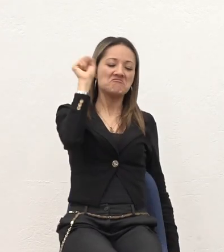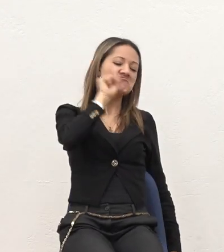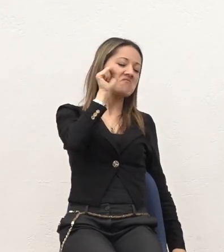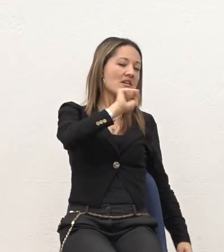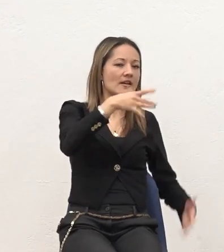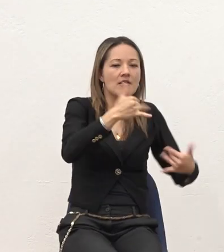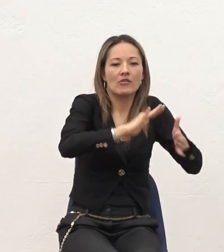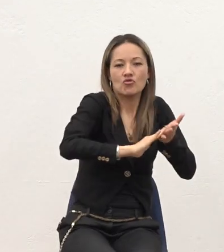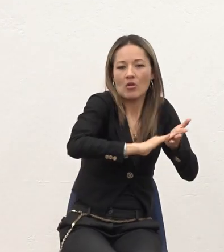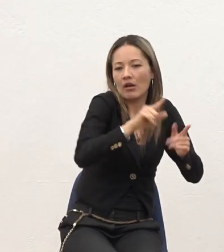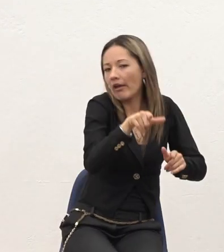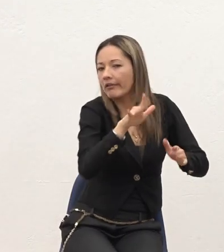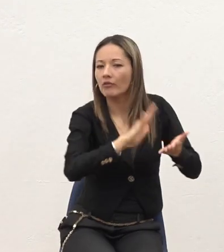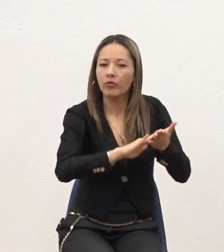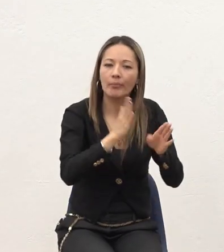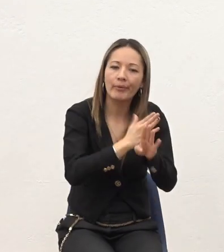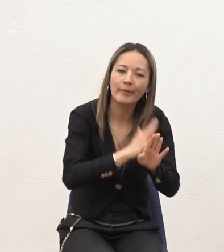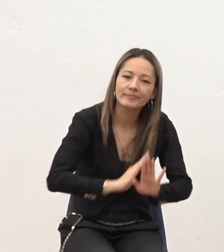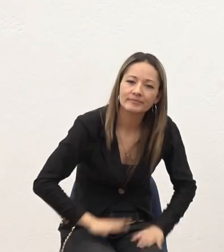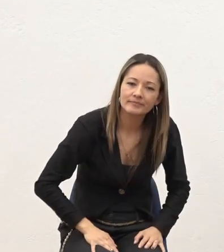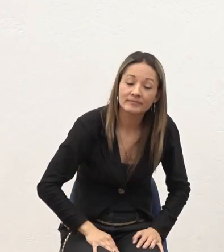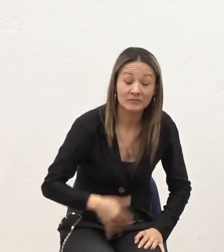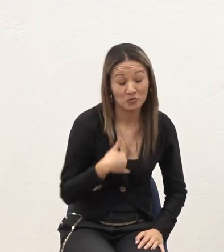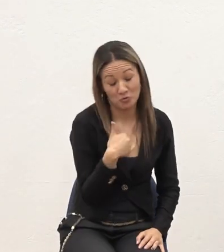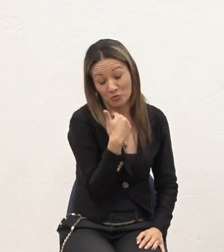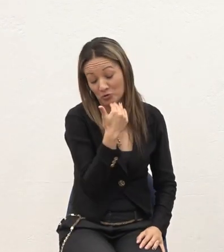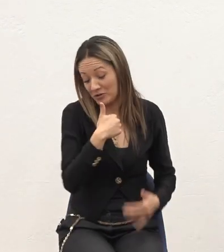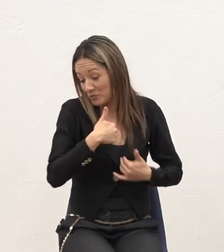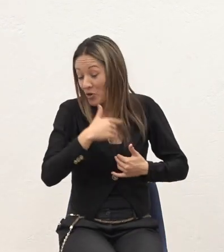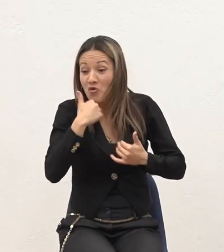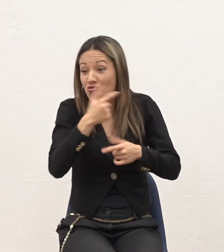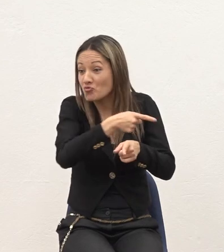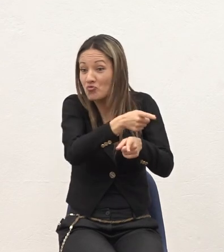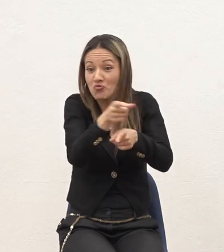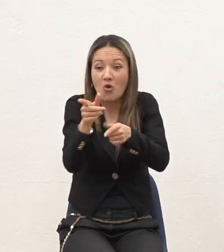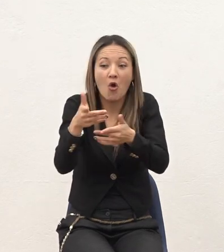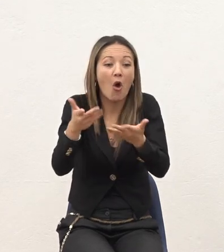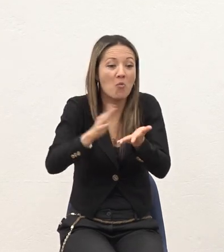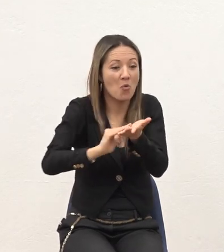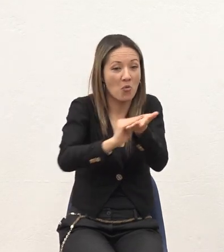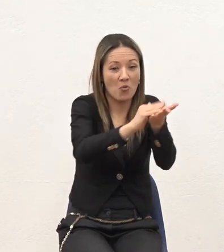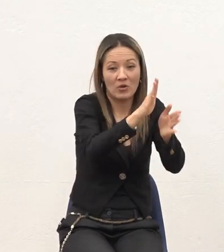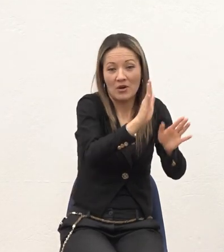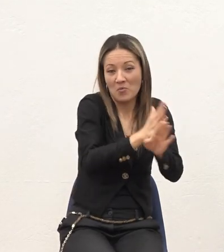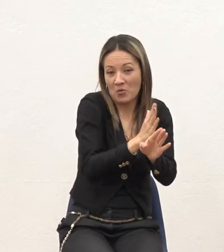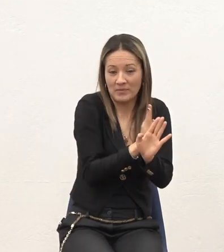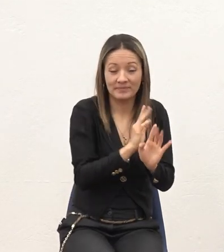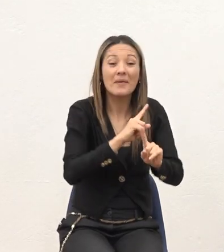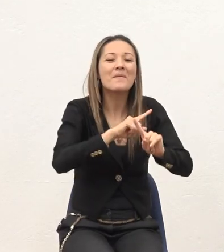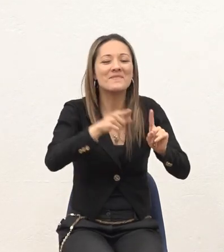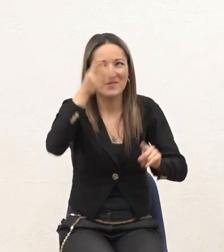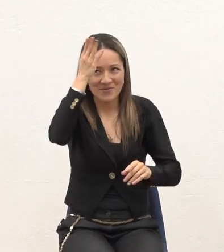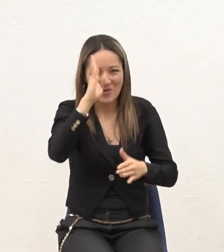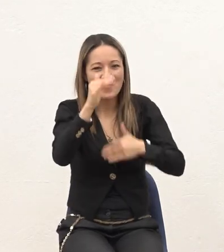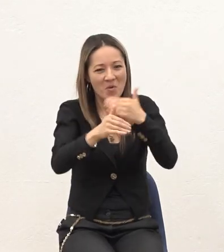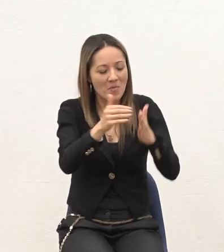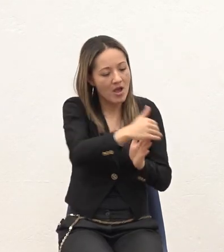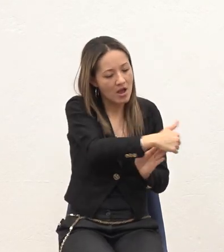Esa era la solución A los problemas Yo digo míos No sé cómo Lo solucionaba O lo solucionaba antes Pero el Señor Se encargó De tomarme De